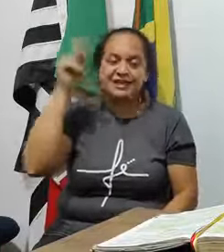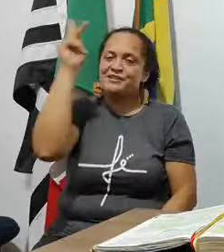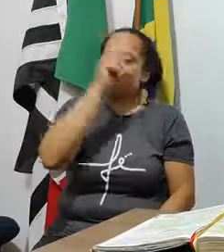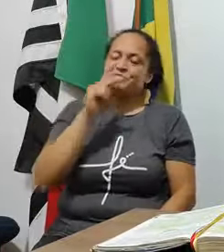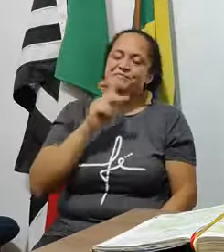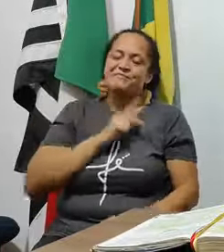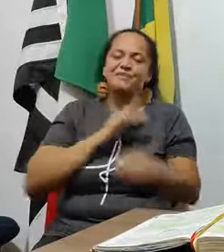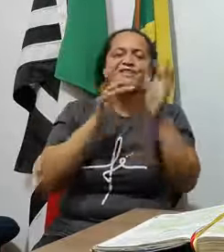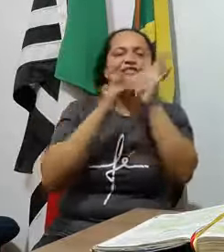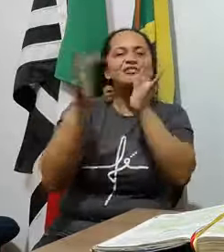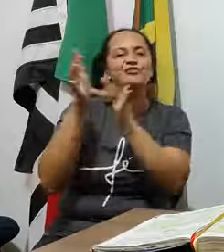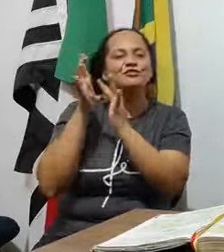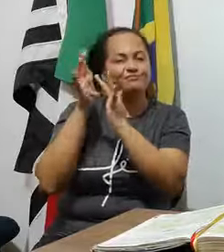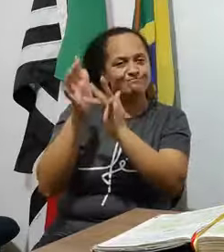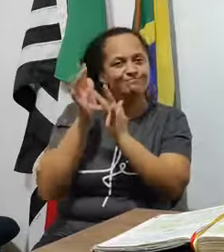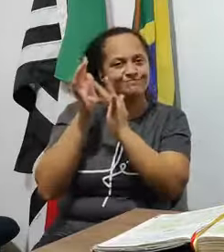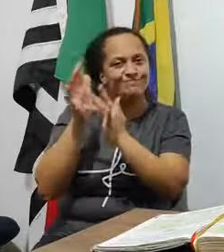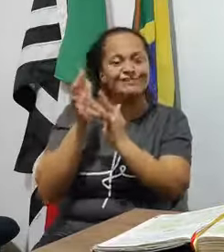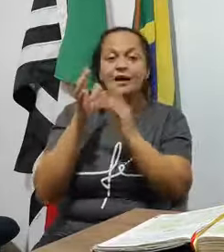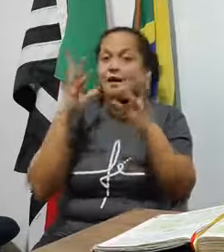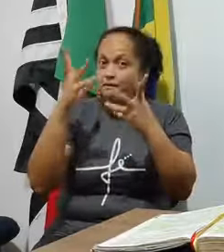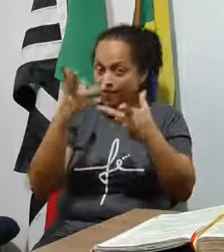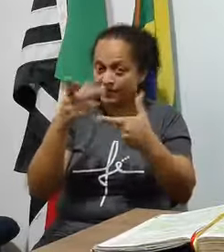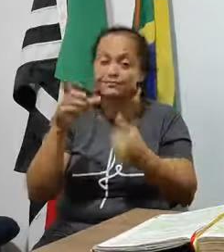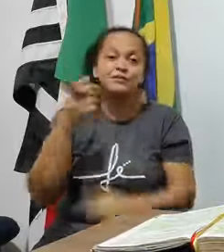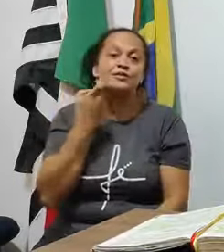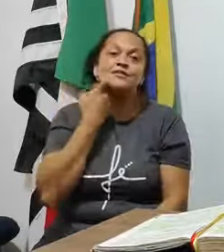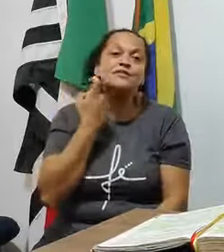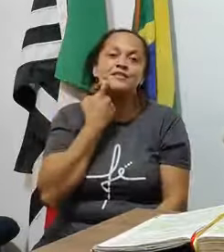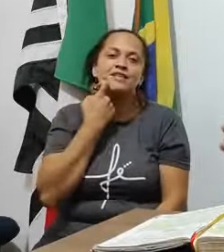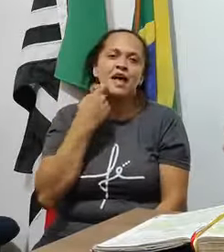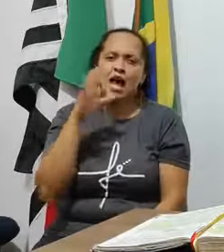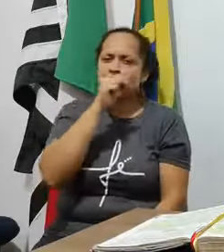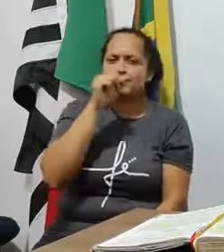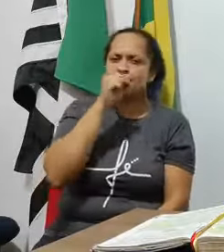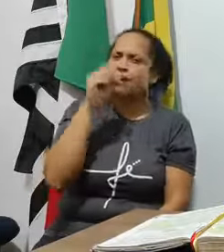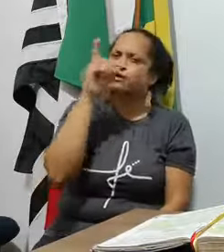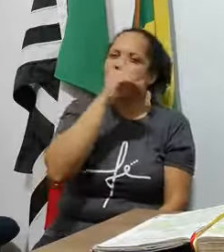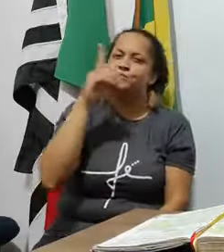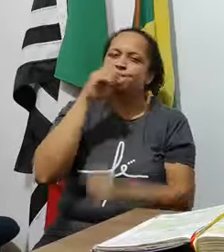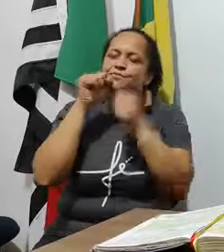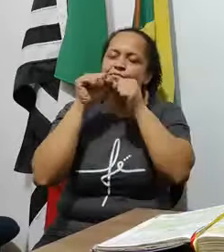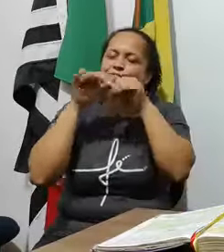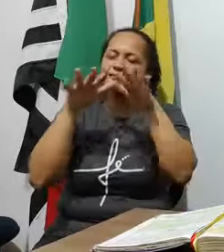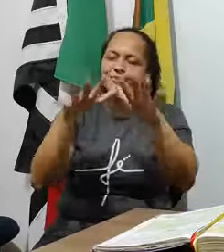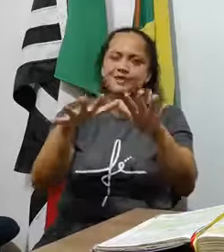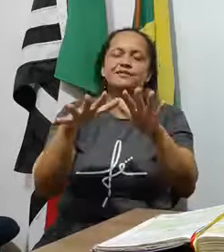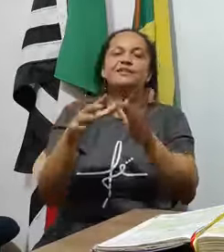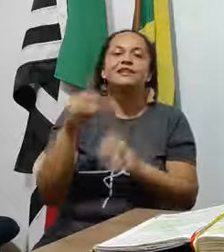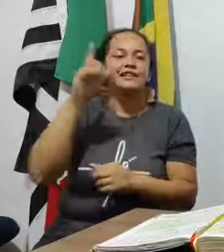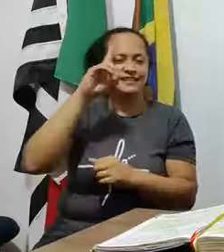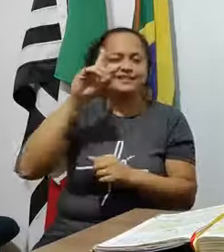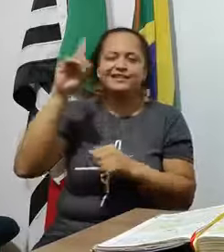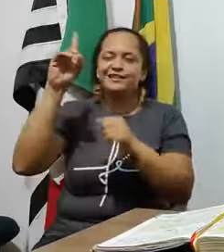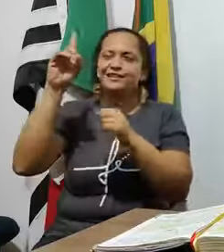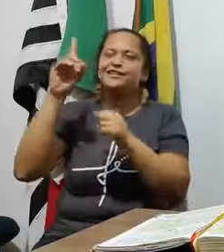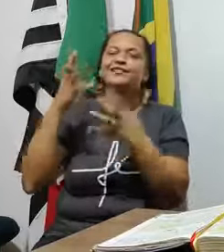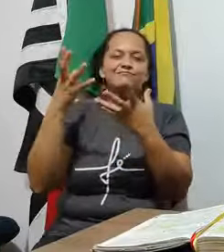de Cristo. Uma maravilhosa sexta-feira, um fim de semana abençoado. E se Deus